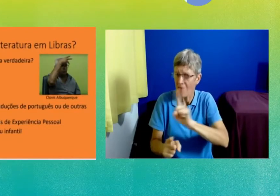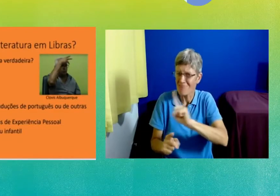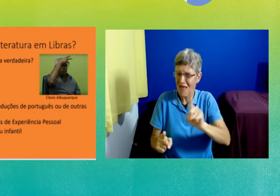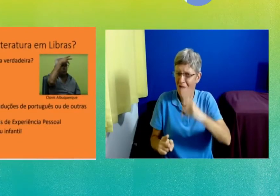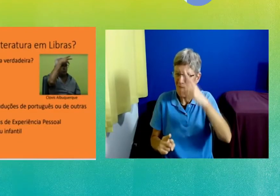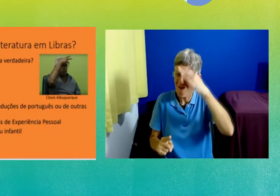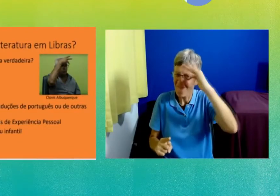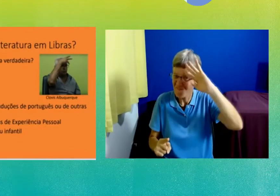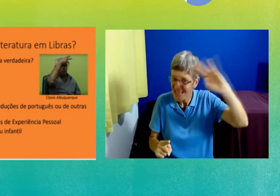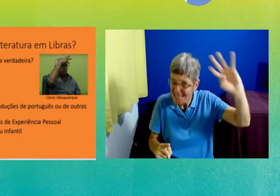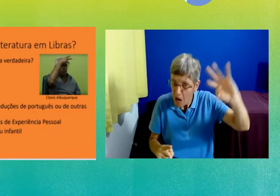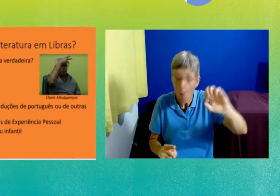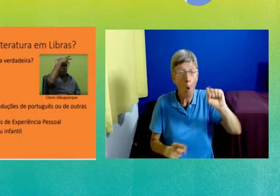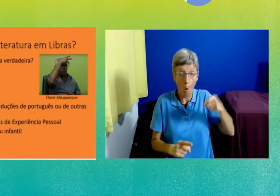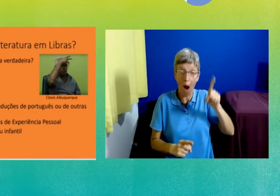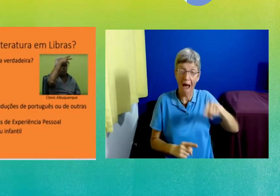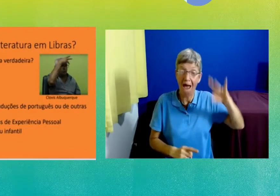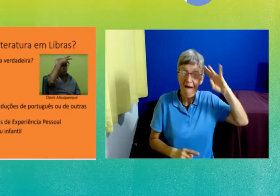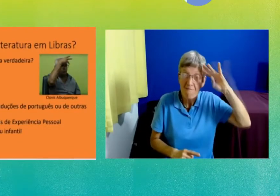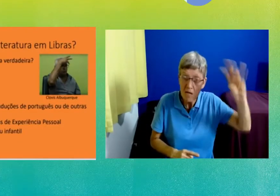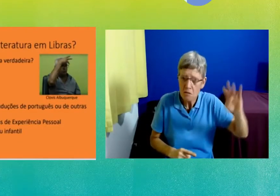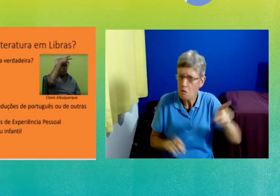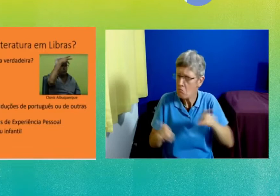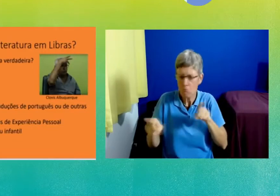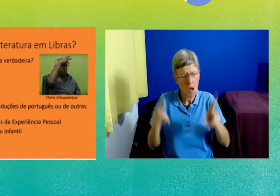ela pode